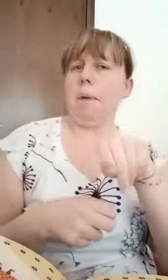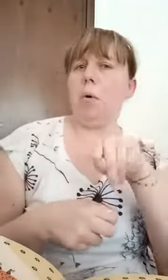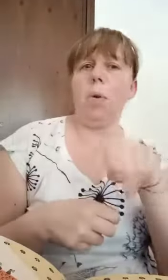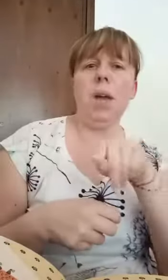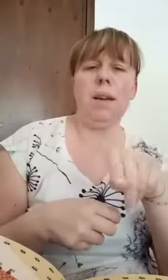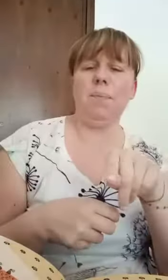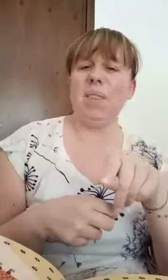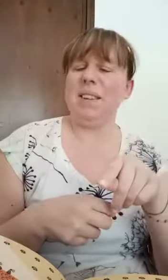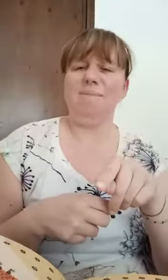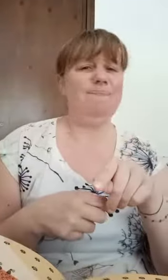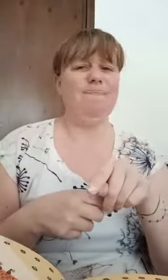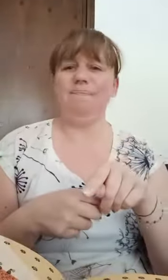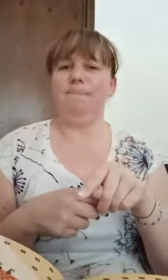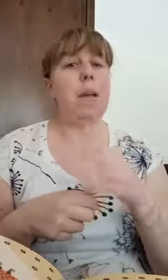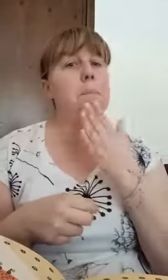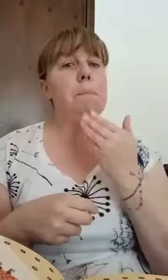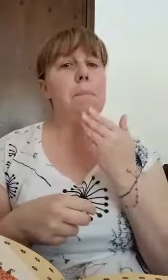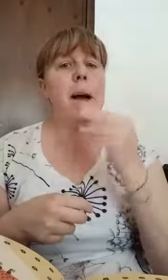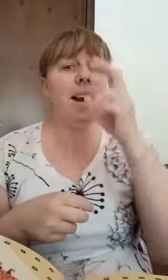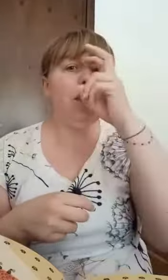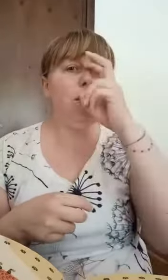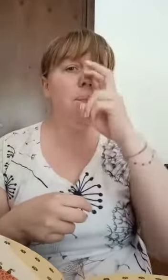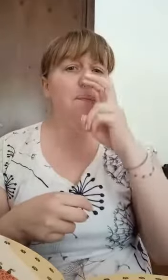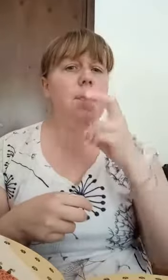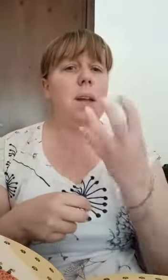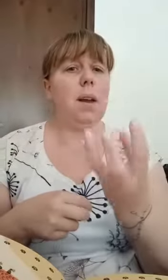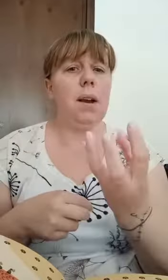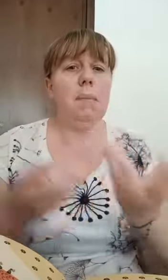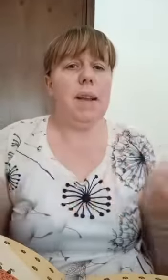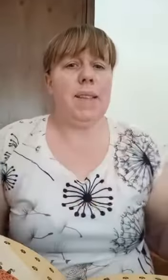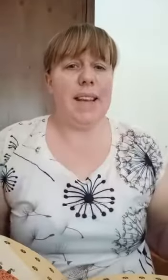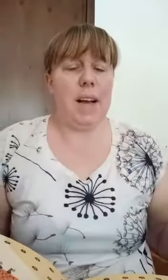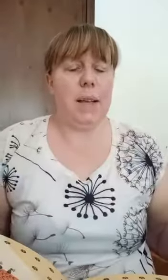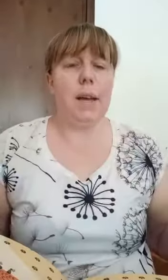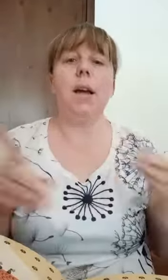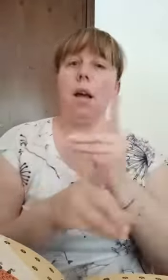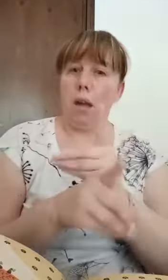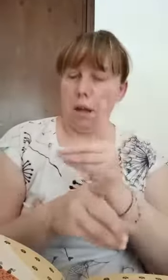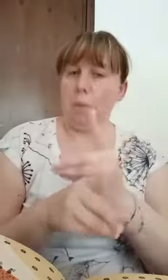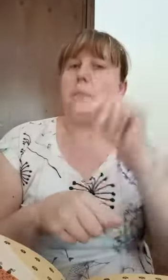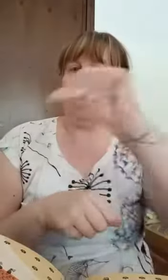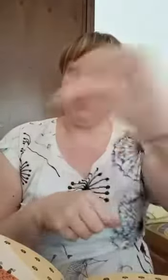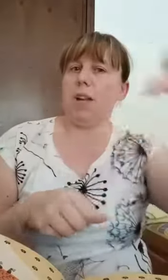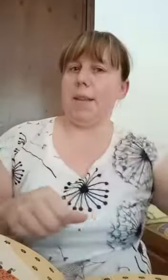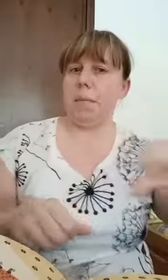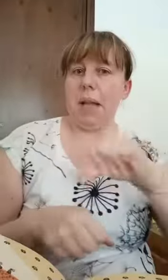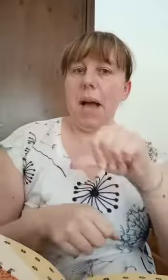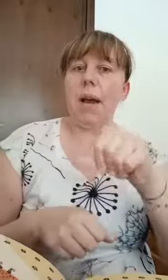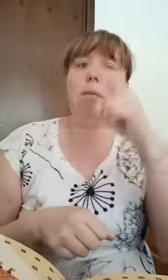qui mancano le melanzane bisogna seminare